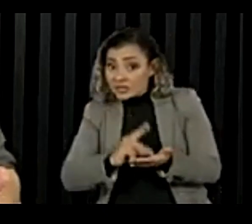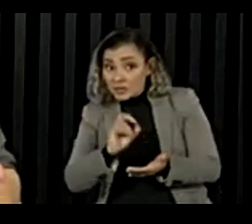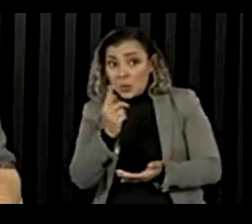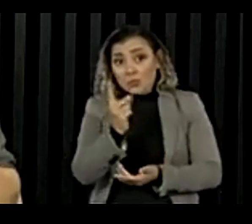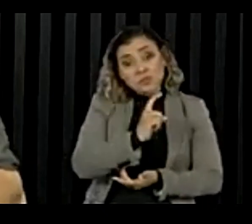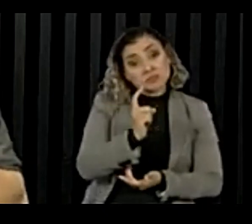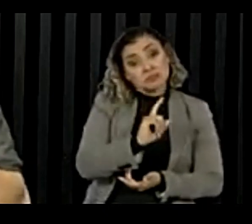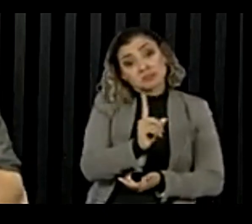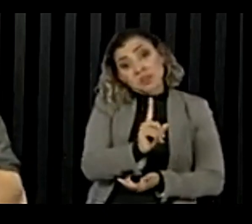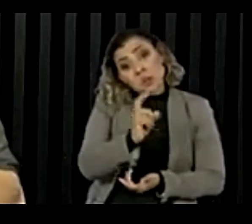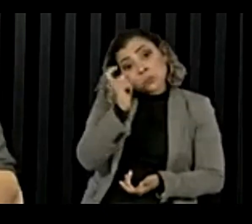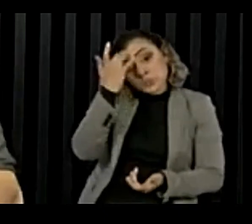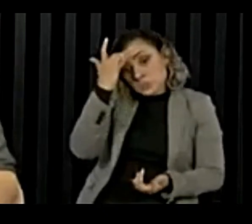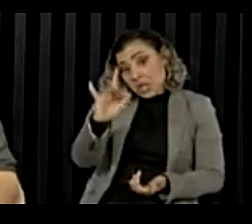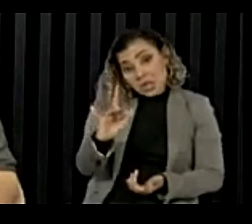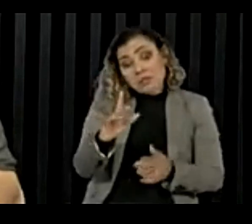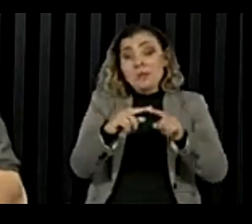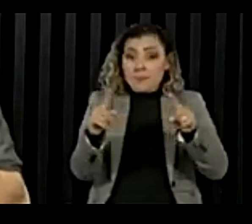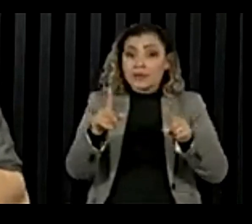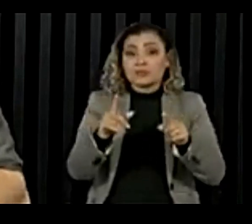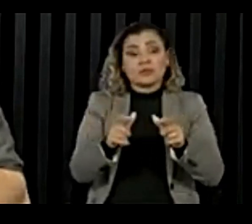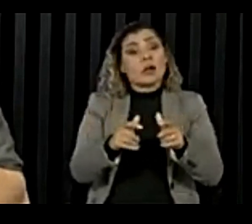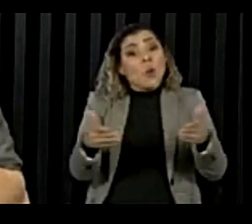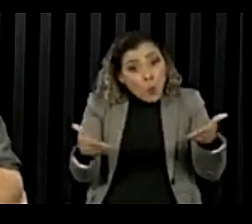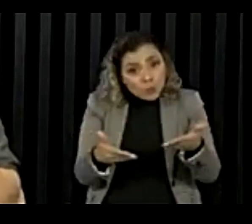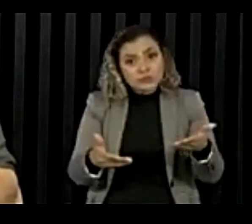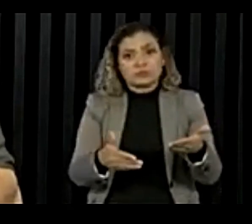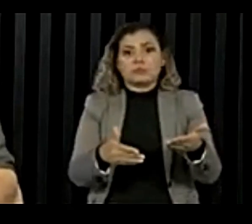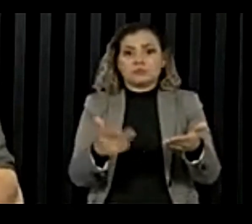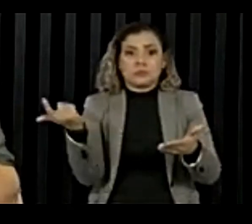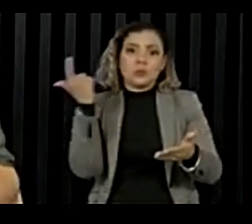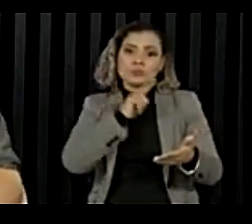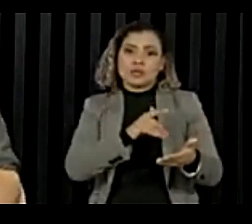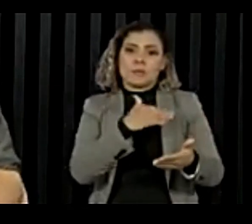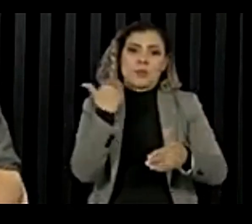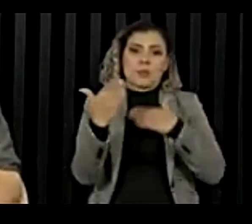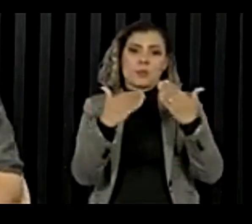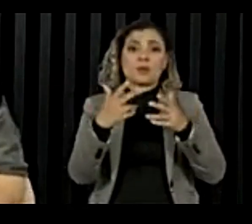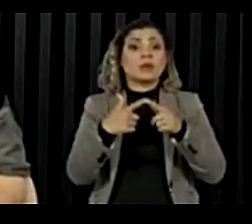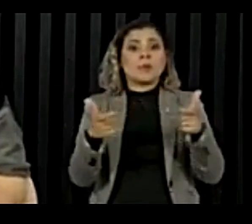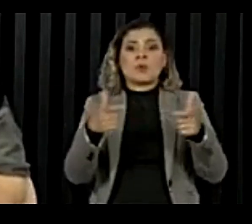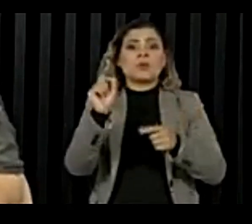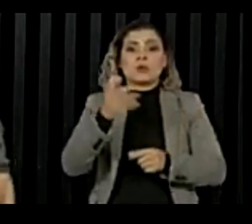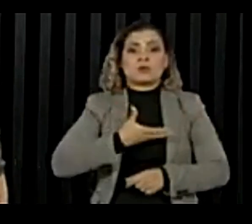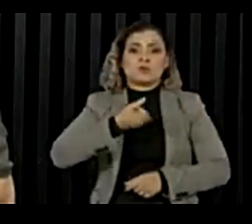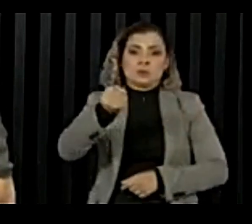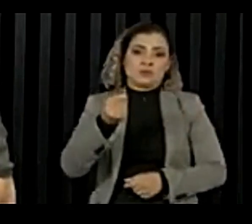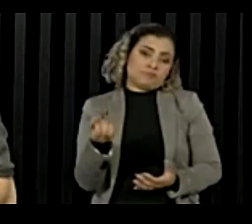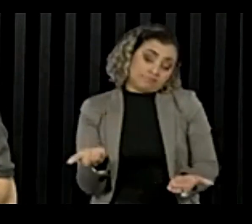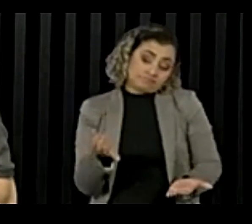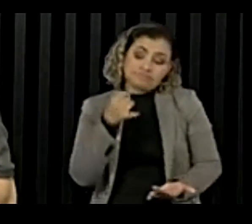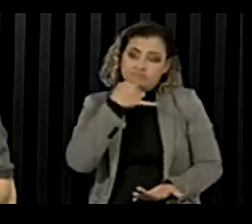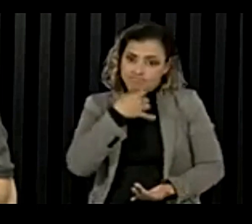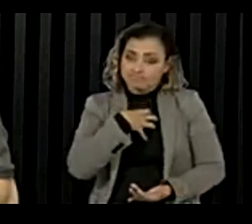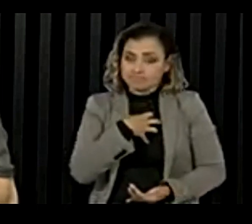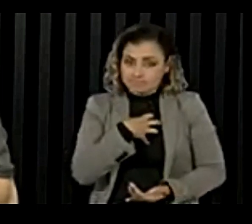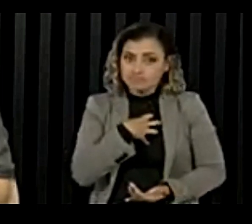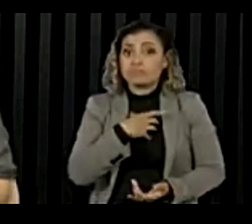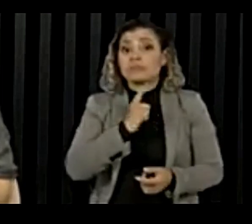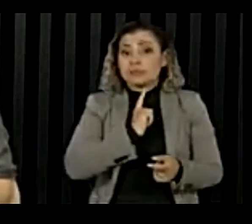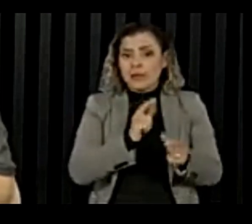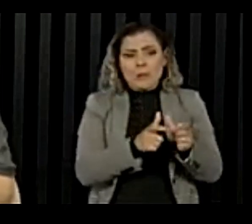sei, mas é uma previsão. Ela já é uma das que mais causa mortes. E sim, essa causa mortes é o suicídio. Infelizmente, a gente tem